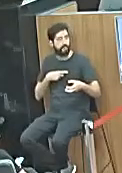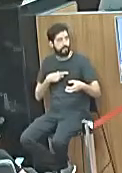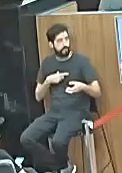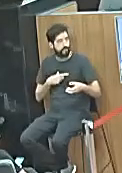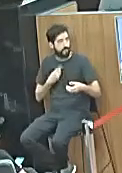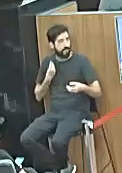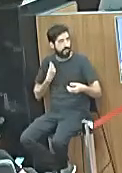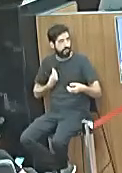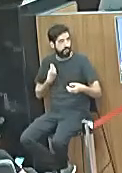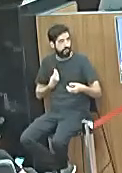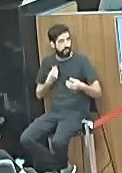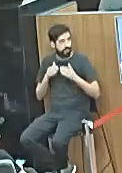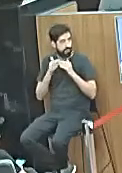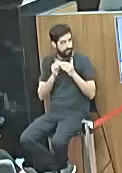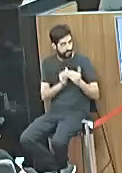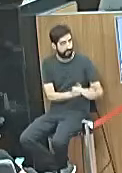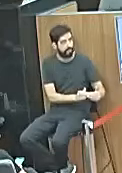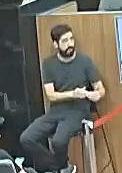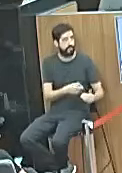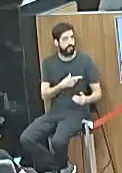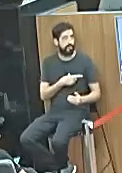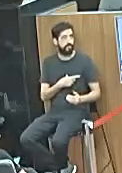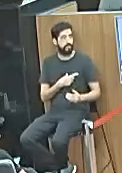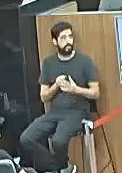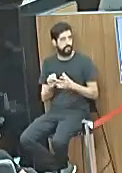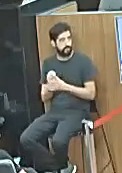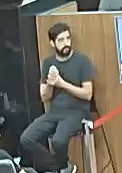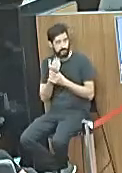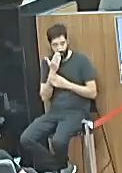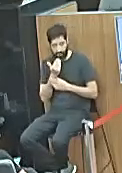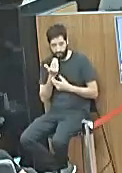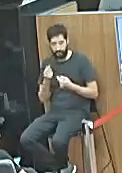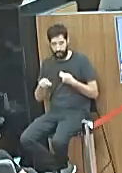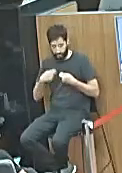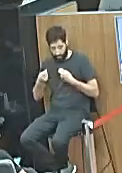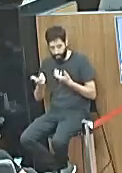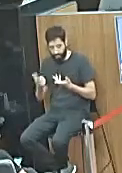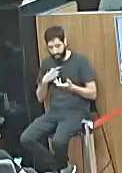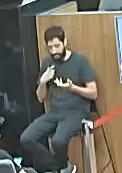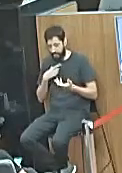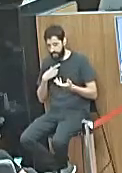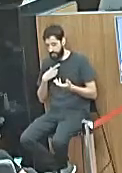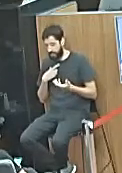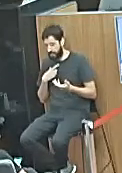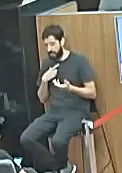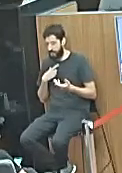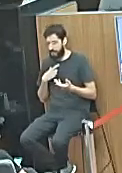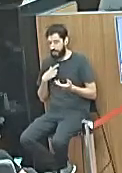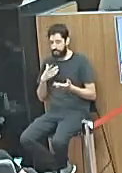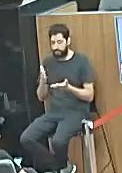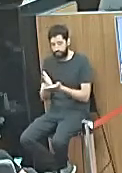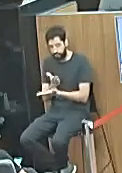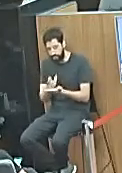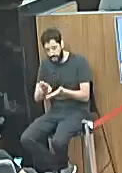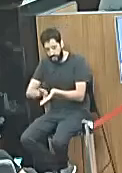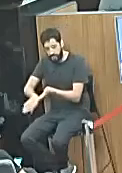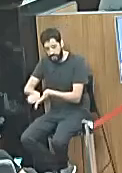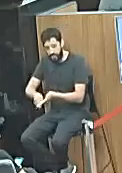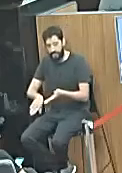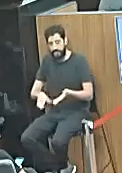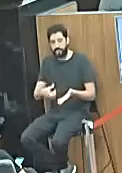insegurança alimentar para utilização como alimento das partes geralmente descartadas como